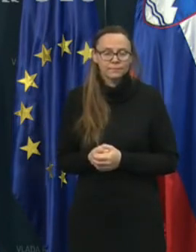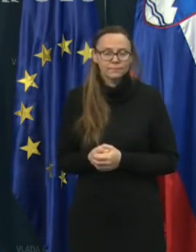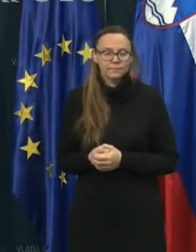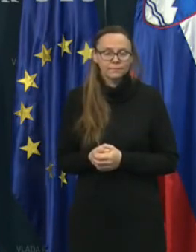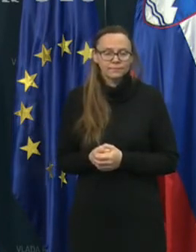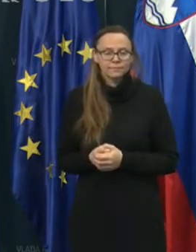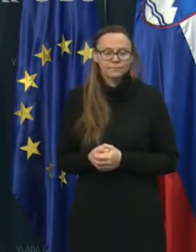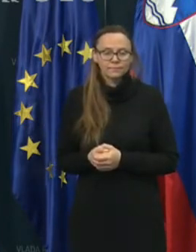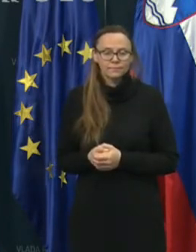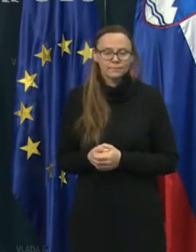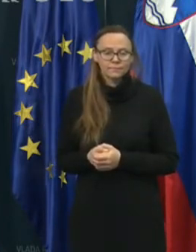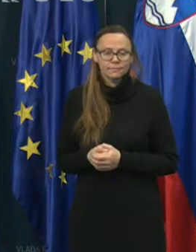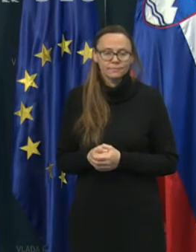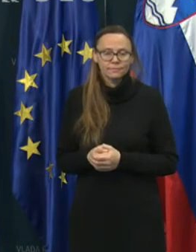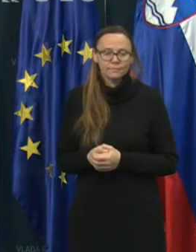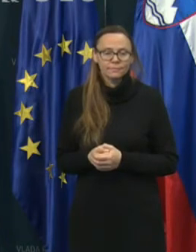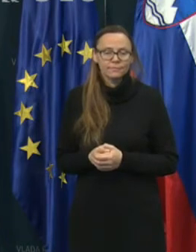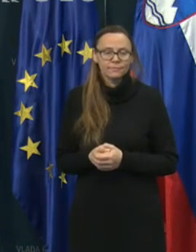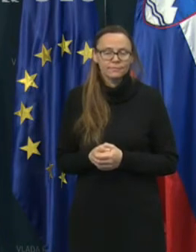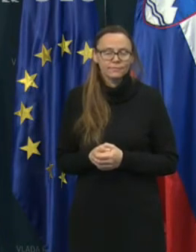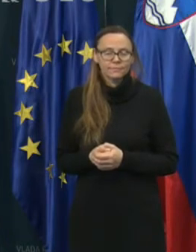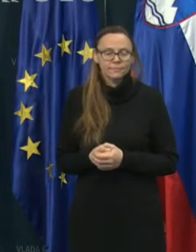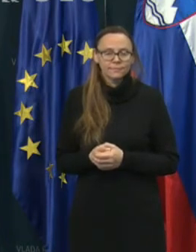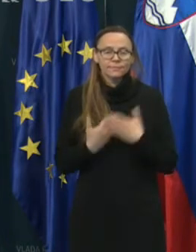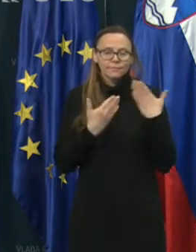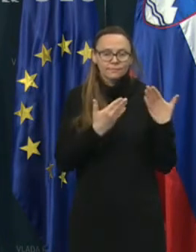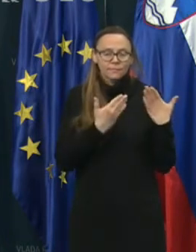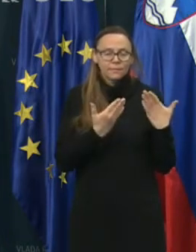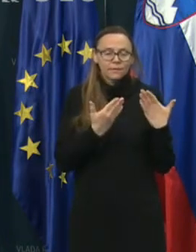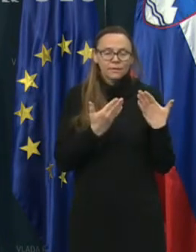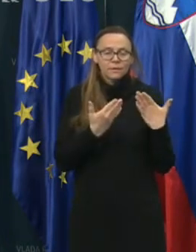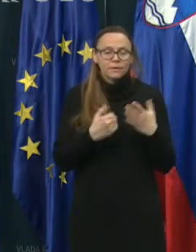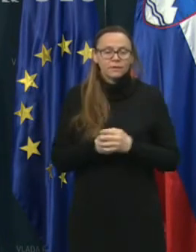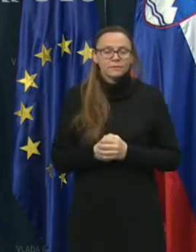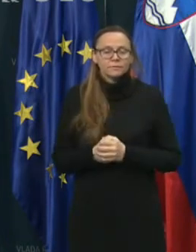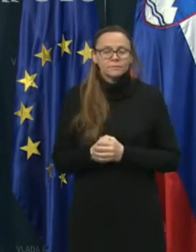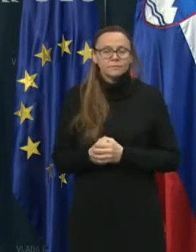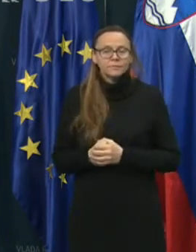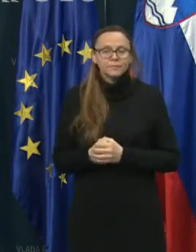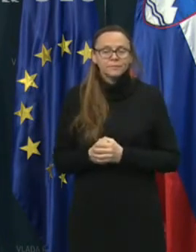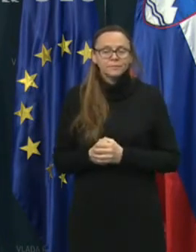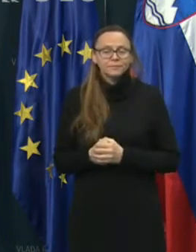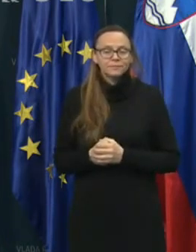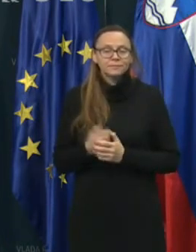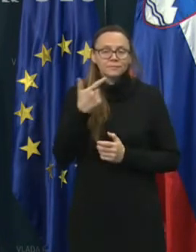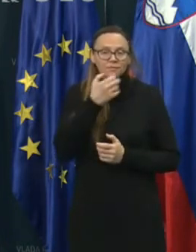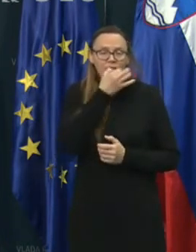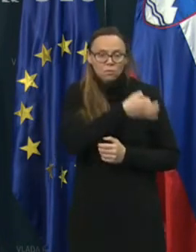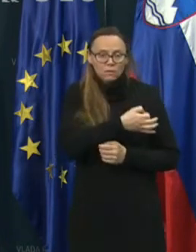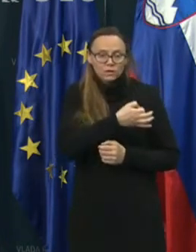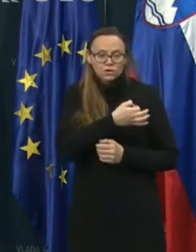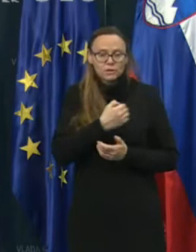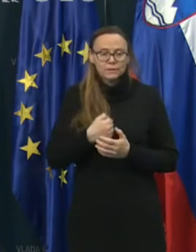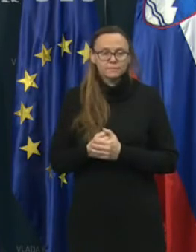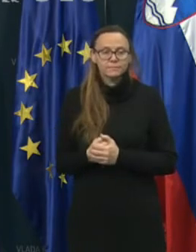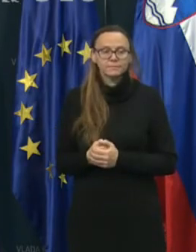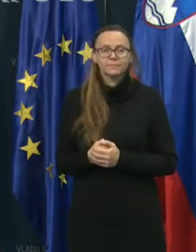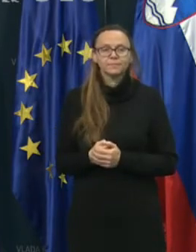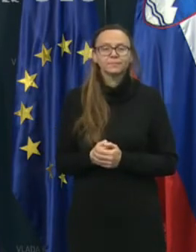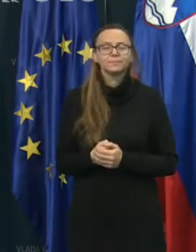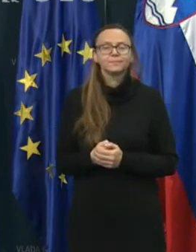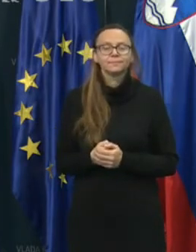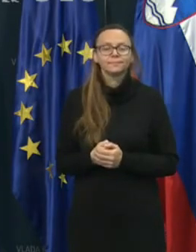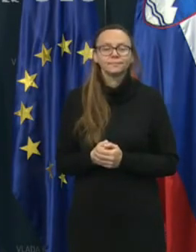Ja, pozdravljeni. Peter Avsenik, Slovenske tiskovne agencije. Dve vprašanje bi imel, in sicer, v koliko domovih